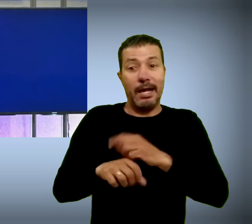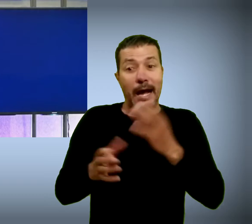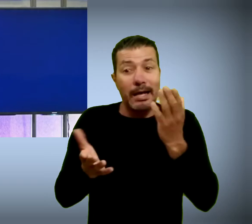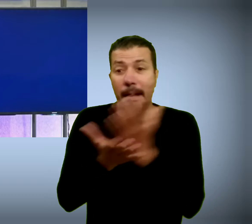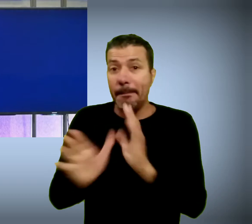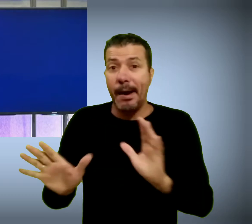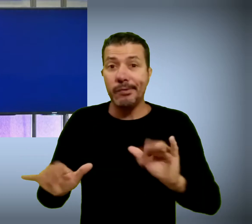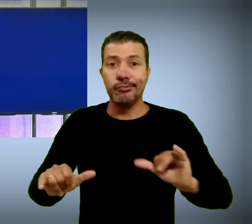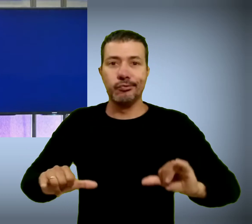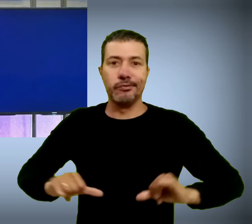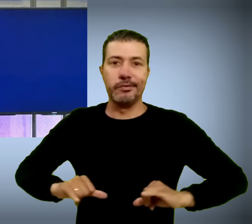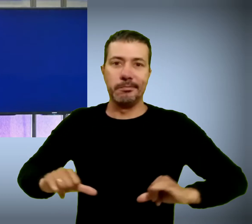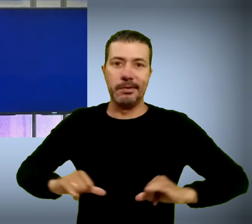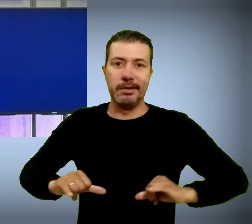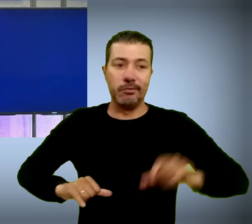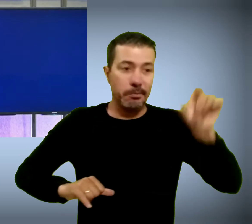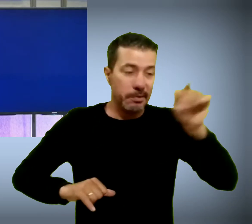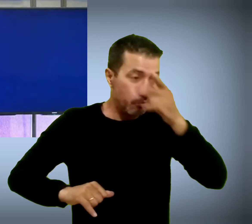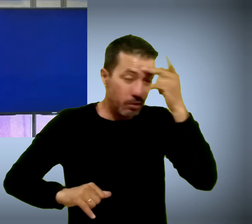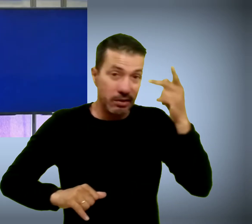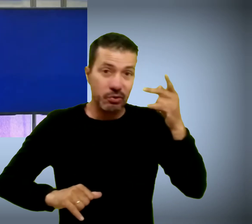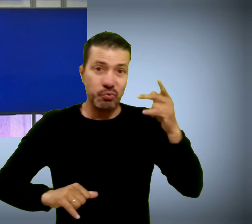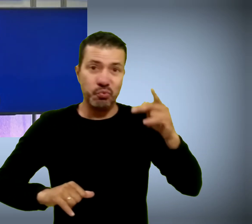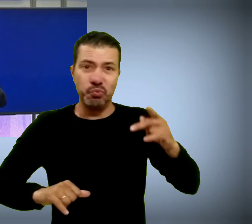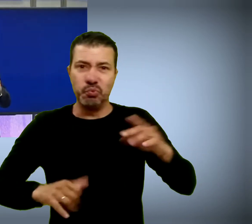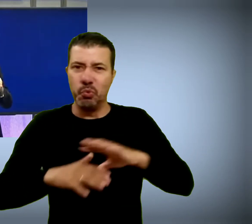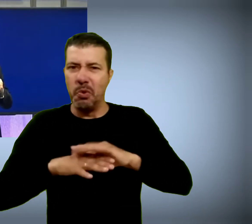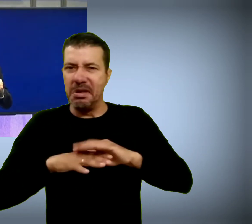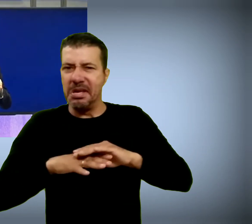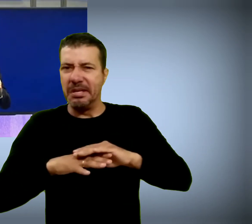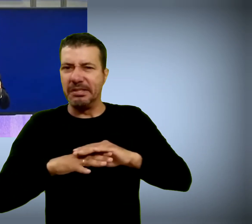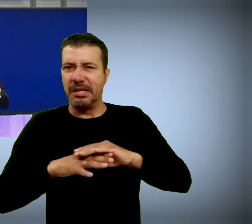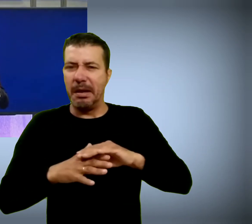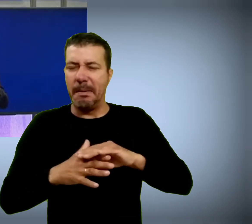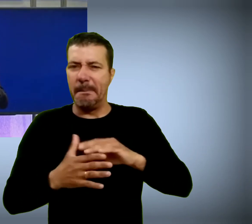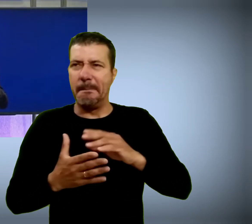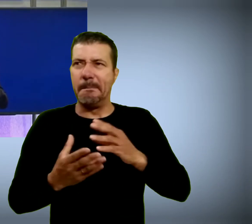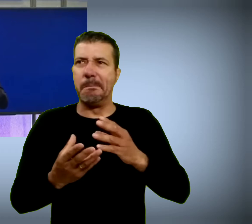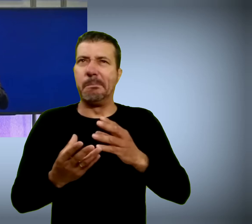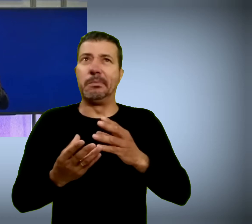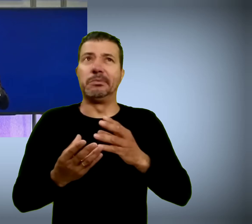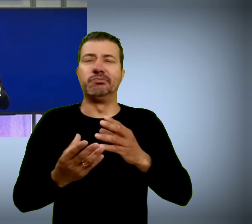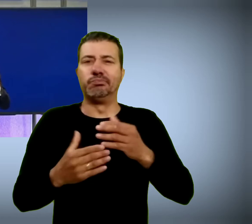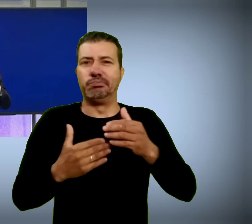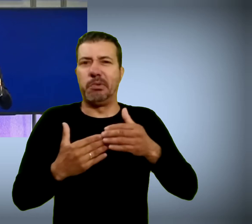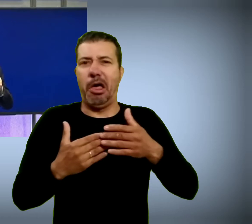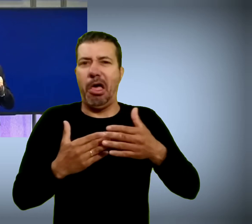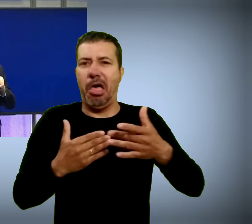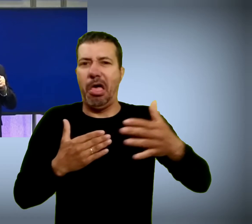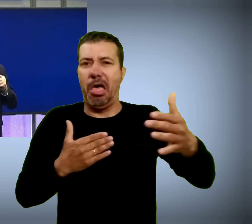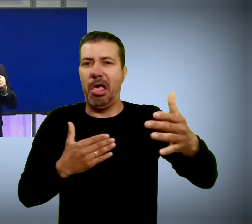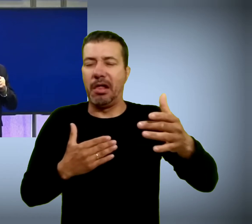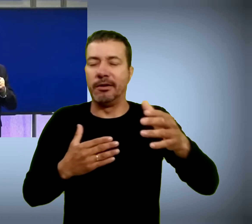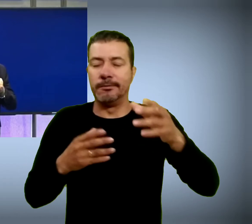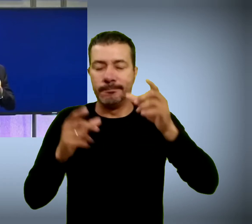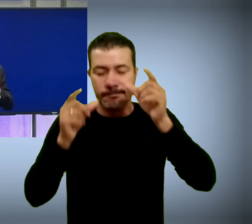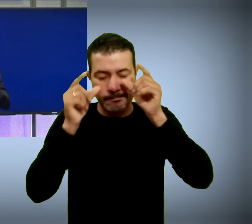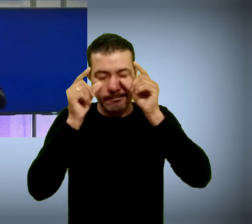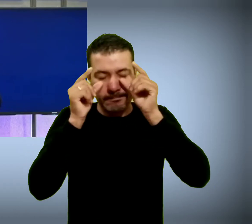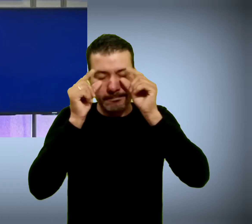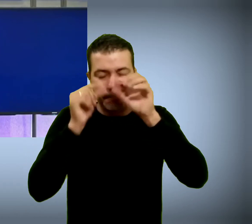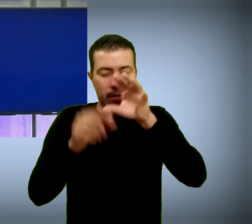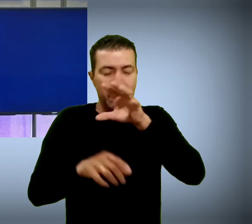isso, quando alguma pessoa fica doente muito tempo, e quando ela finalmente cerra os olhos e para de respirar, a